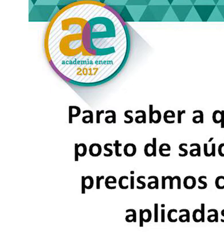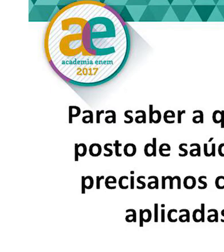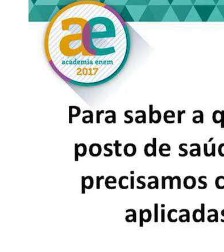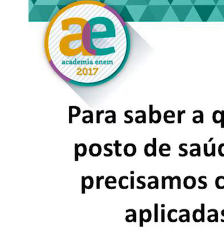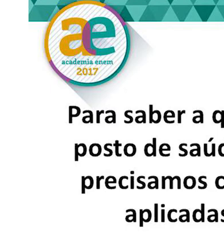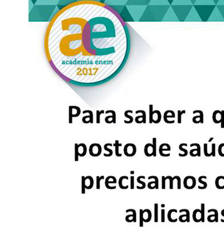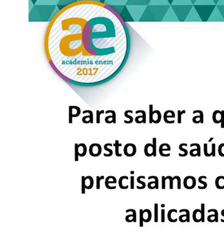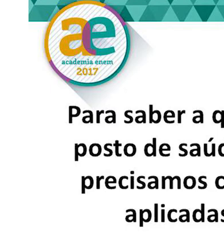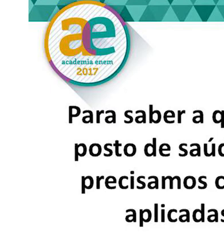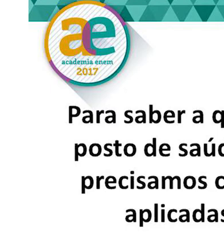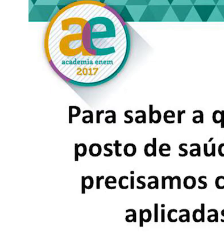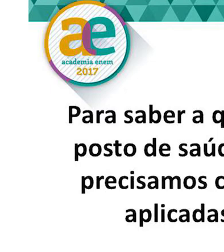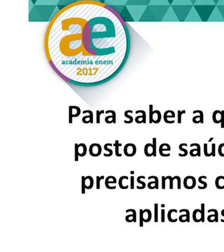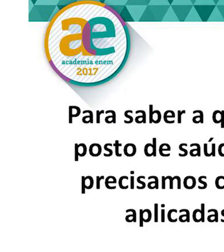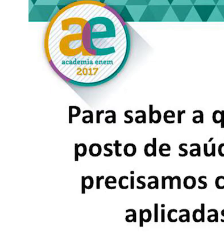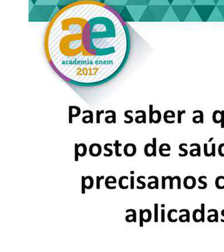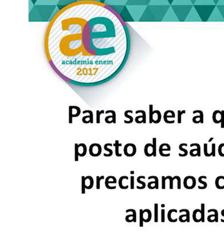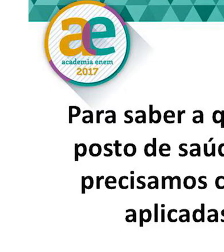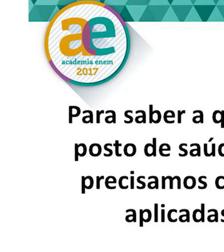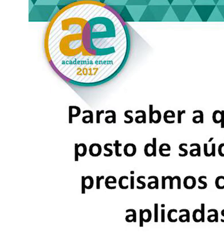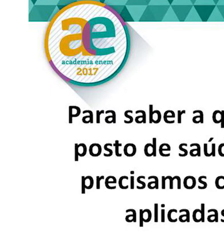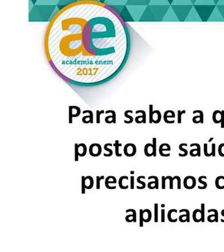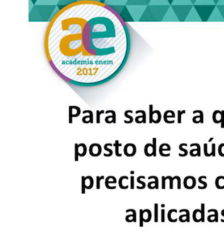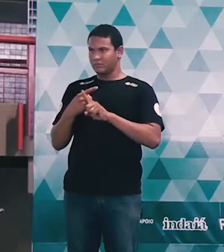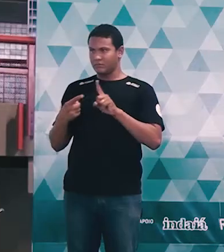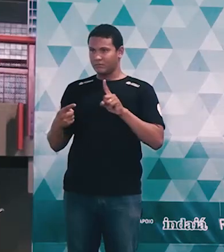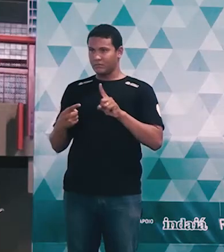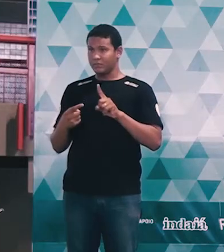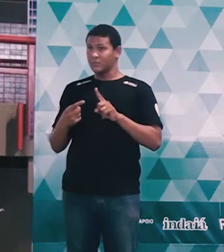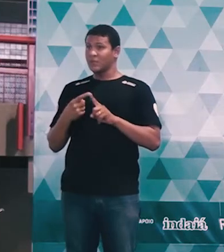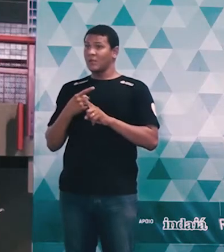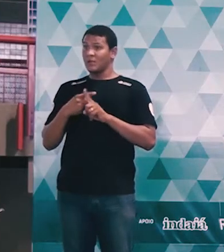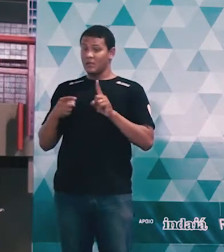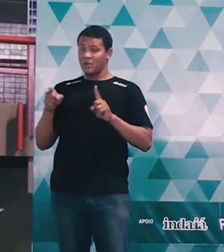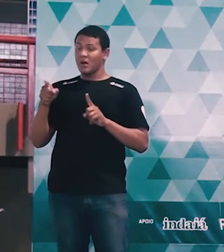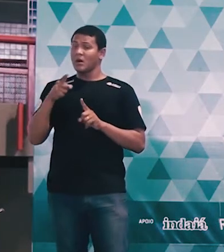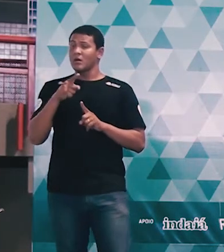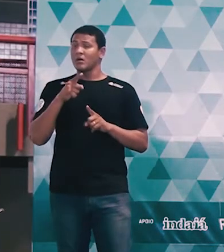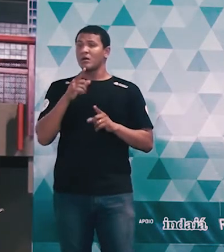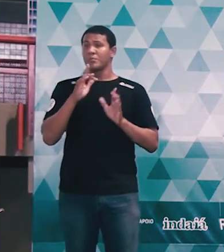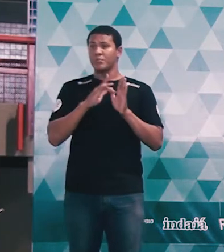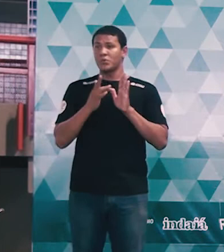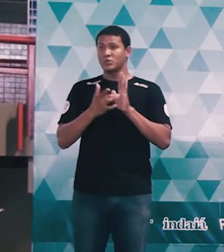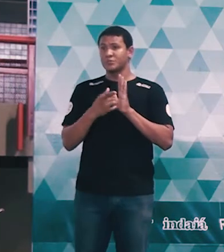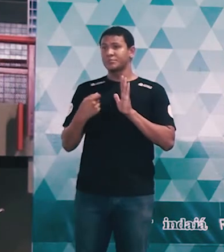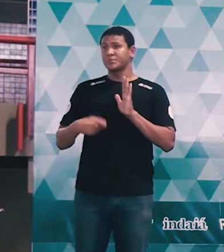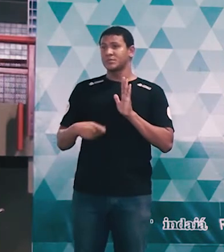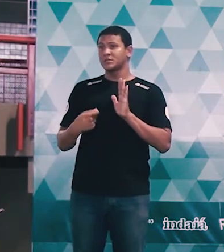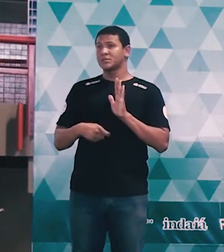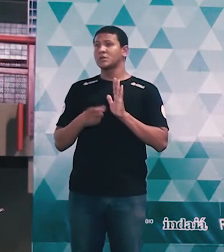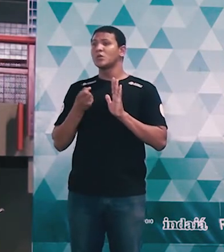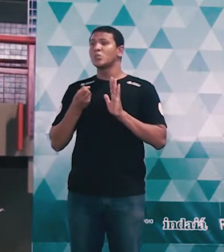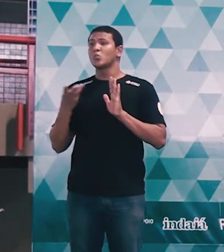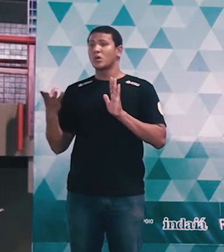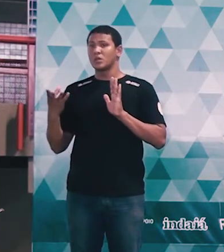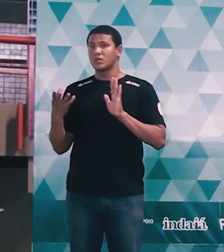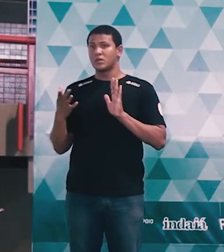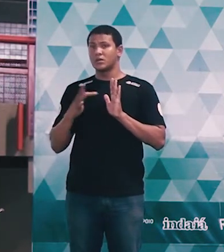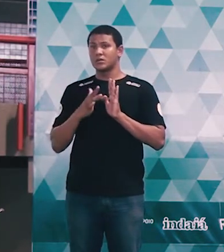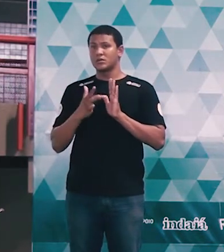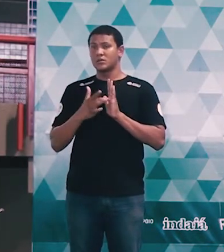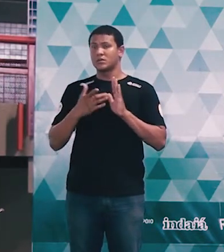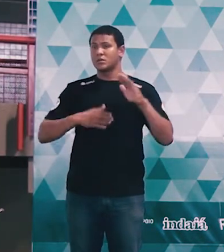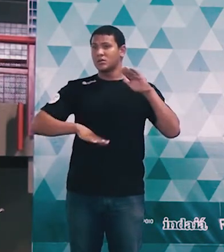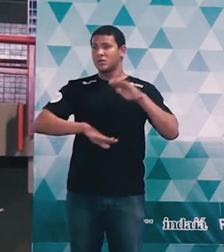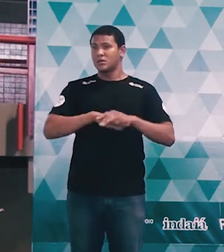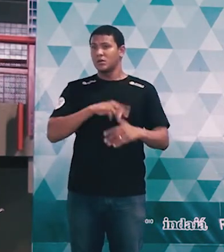quanto? 24. Tudo bem. Quantas vacinas o posto precisa ter? O enunciado diz que o posto precisa